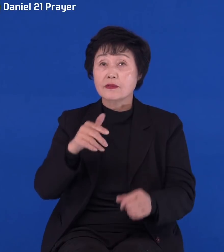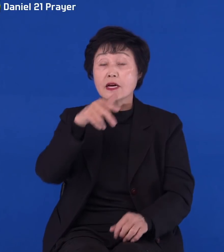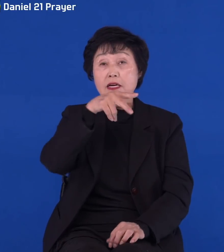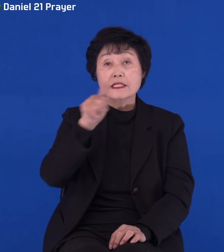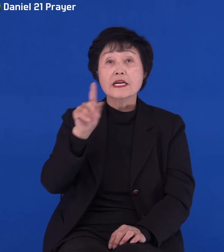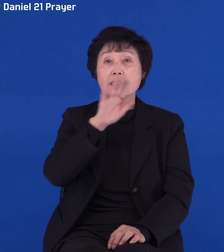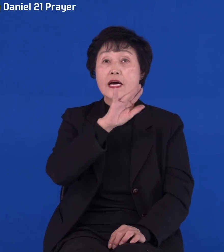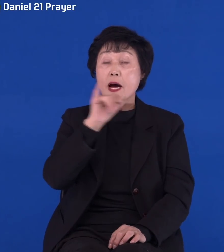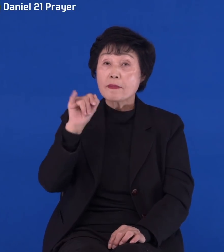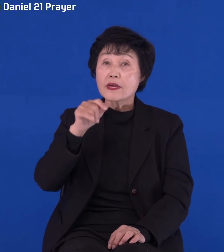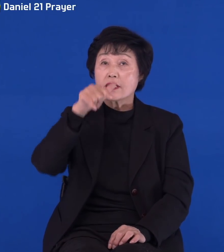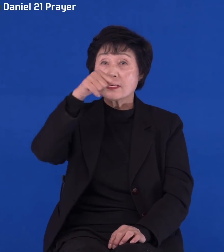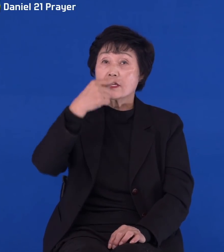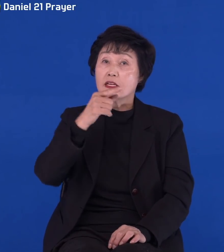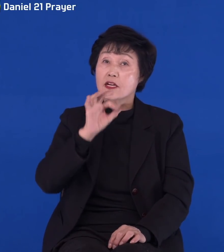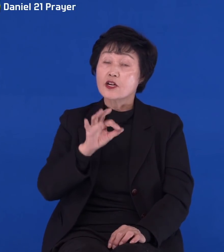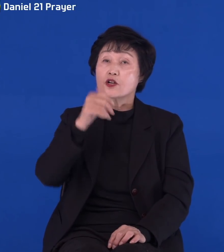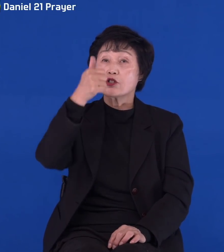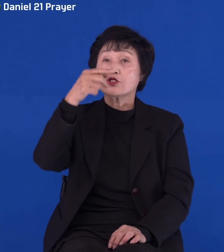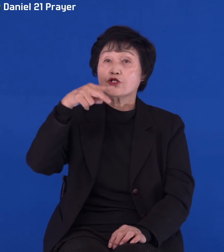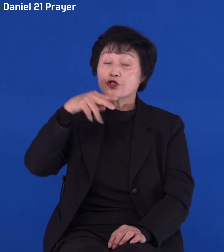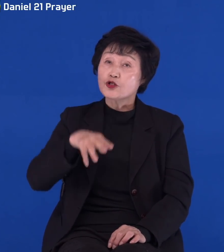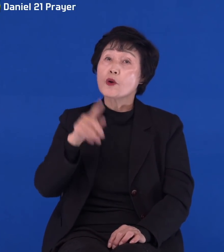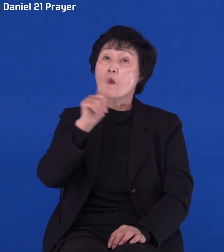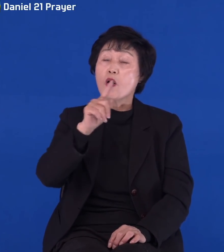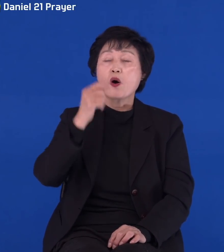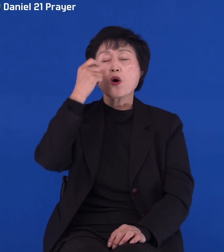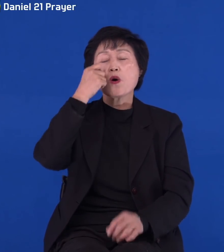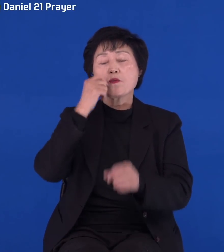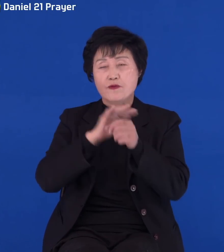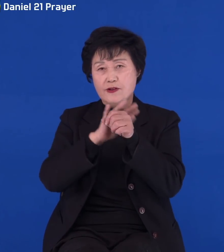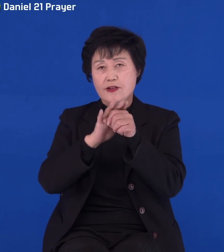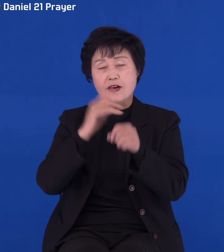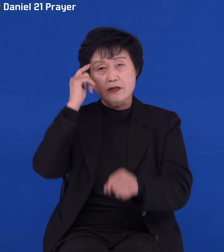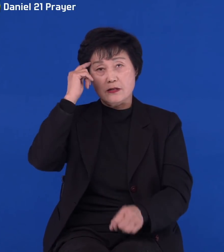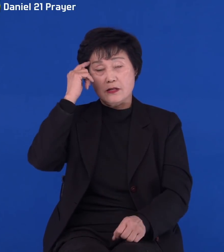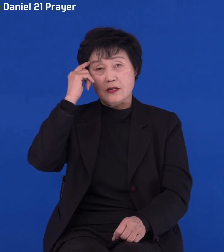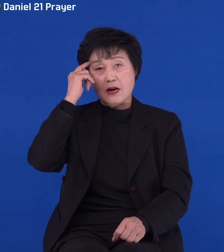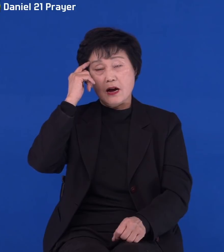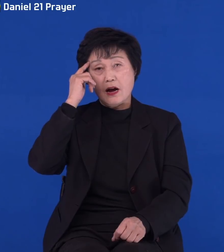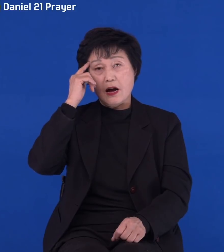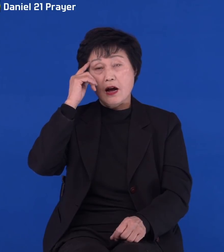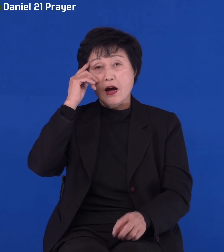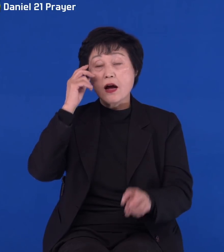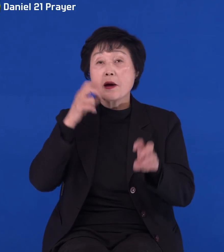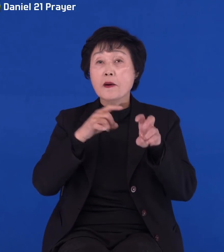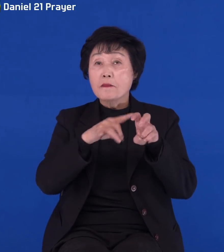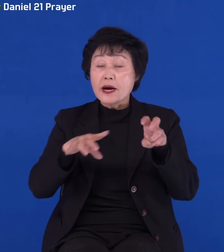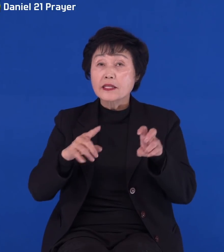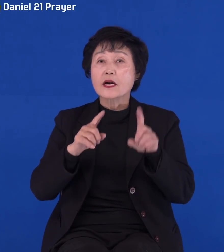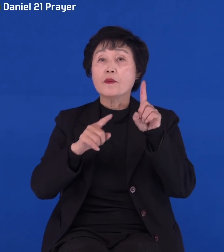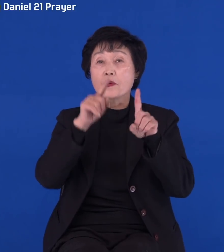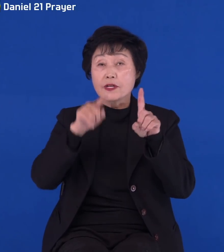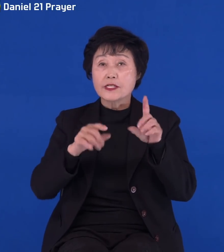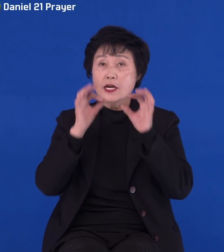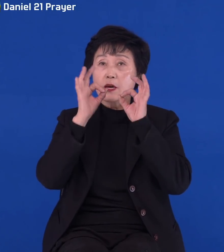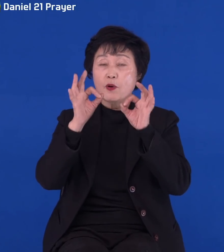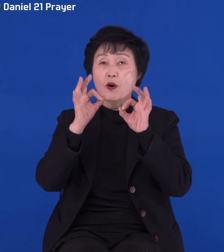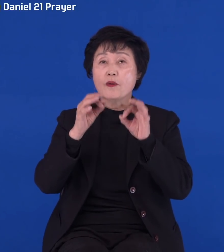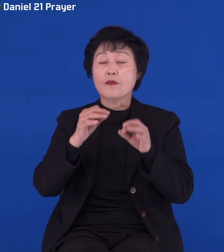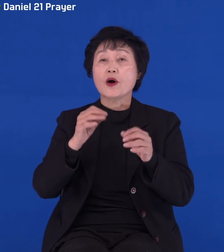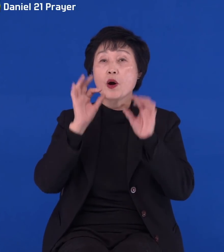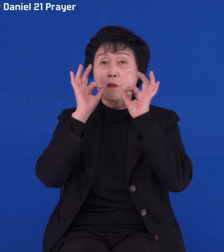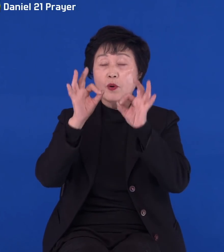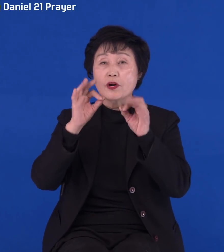됩니다. 그런데 우리 주님은 성경을 읽는 과정 가운데 제게 이 말씀을 주셨어요. 마태복음 1장 23절 보라 처녀가 잉태하여 아들을 낳을